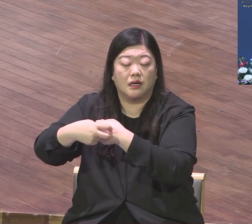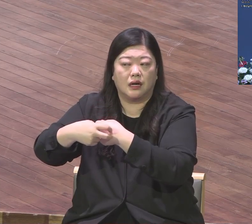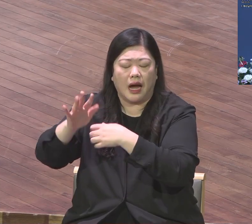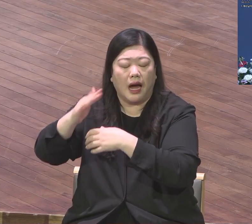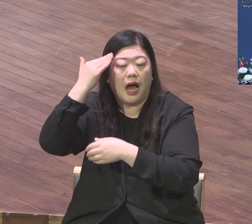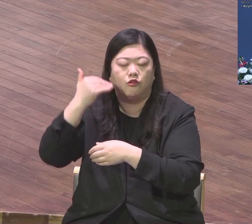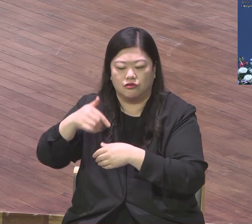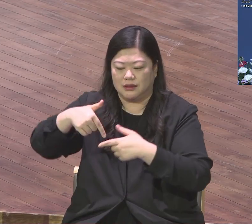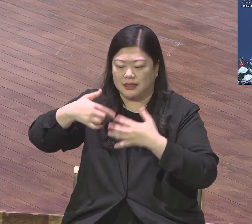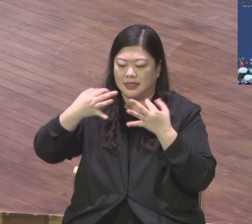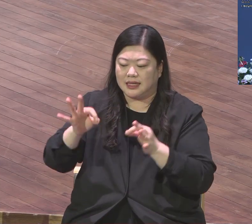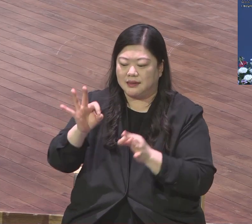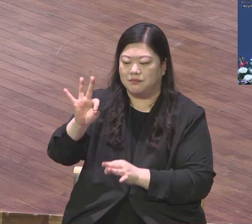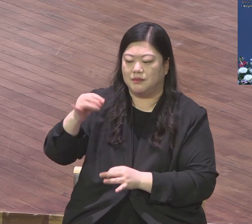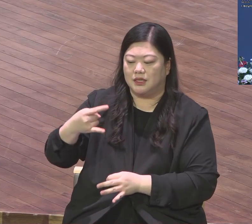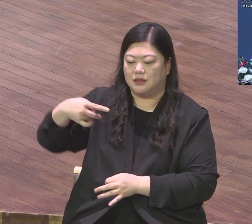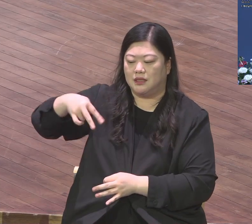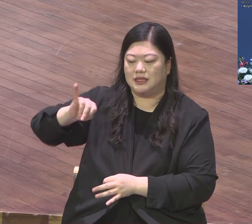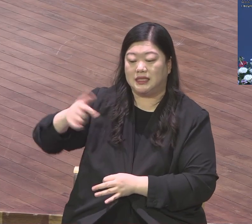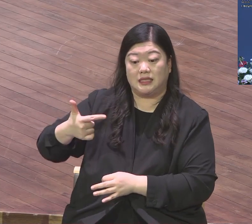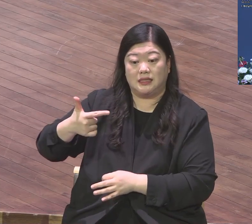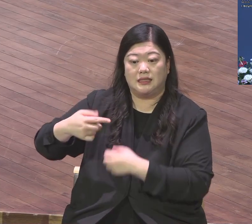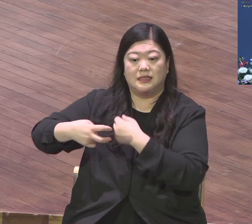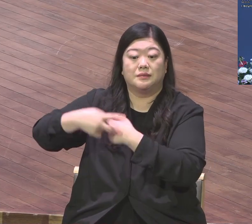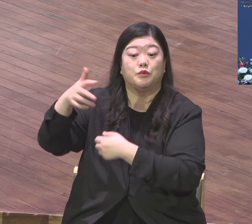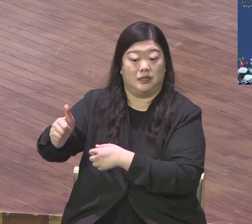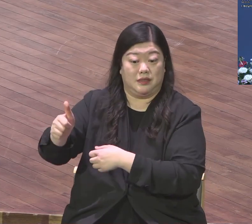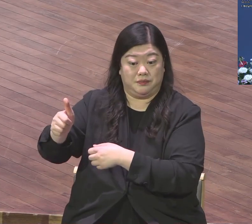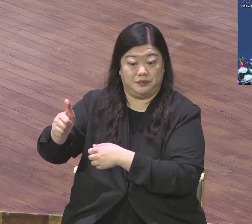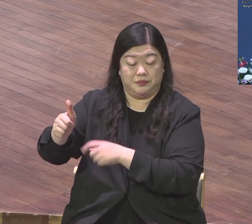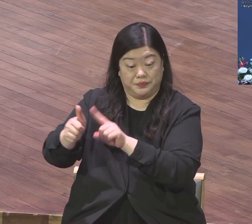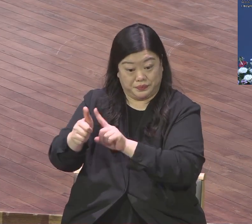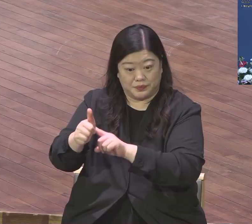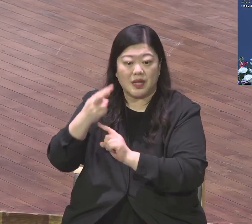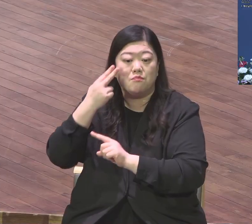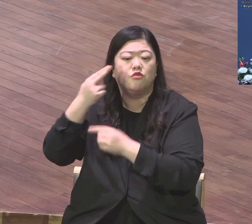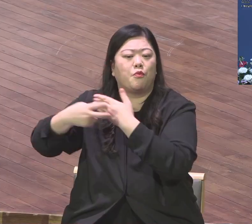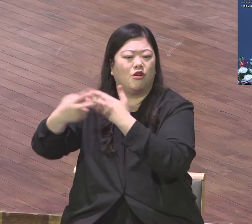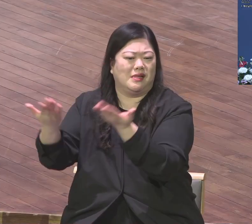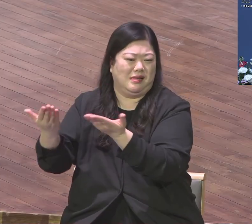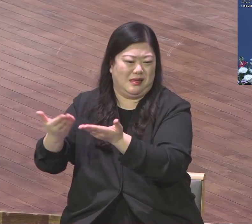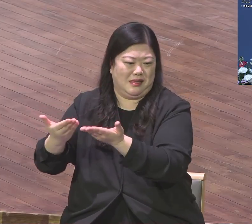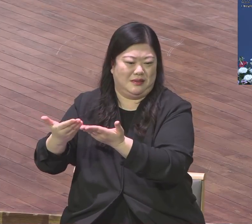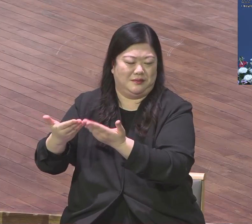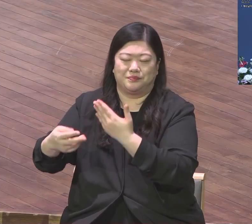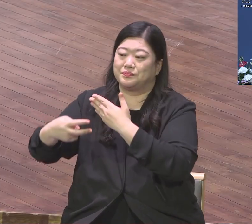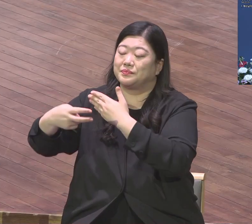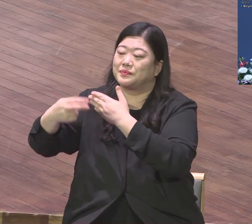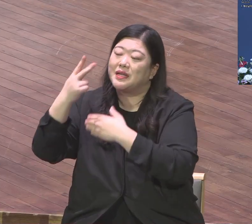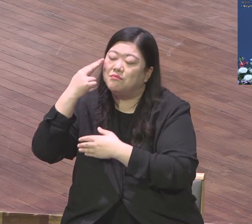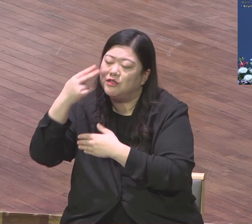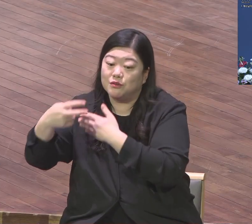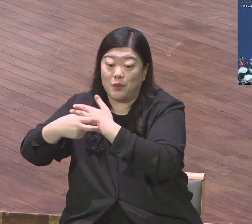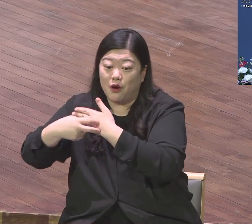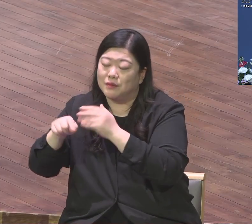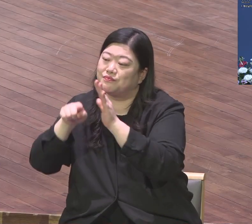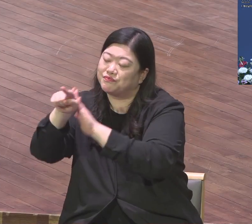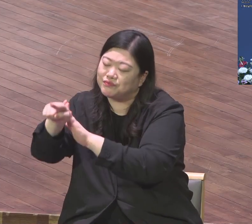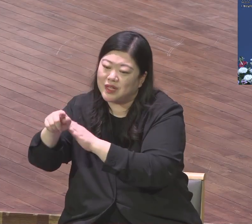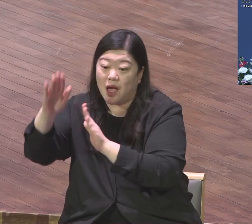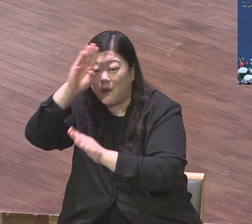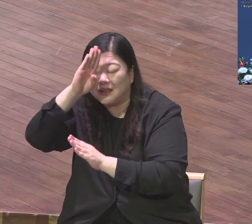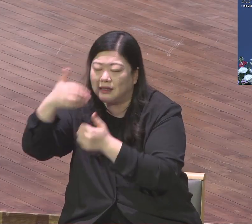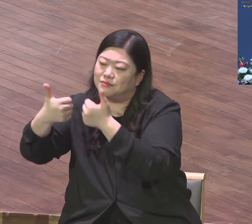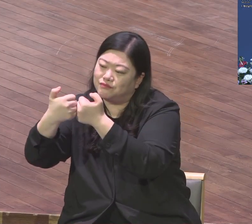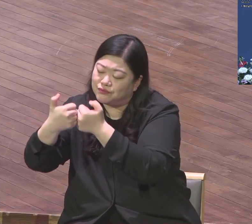박사가 그런 말을 했어요. 미국 환자에게 쫙 이렇게 말을 설명을 한다면 이 약이 새로